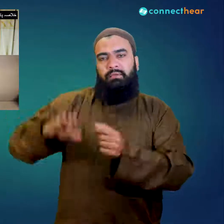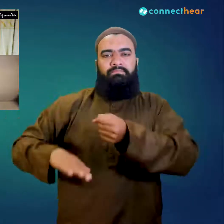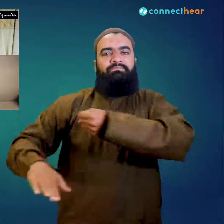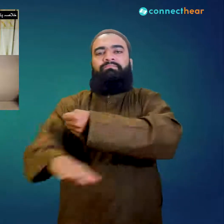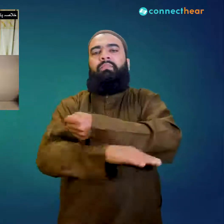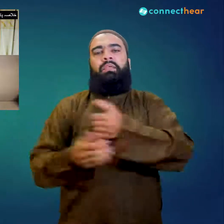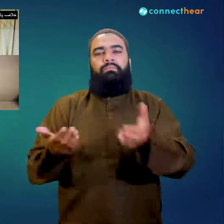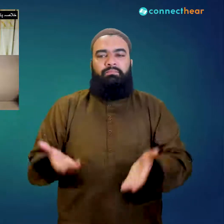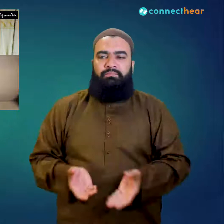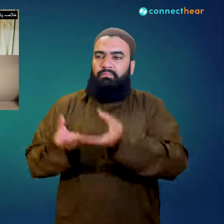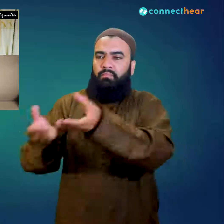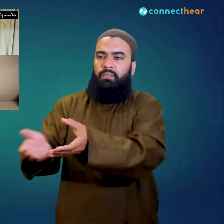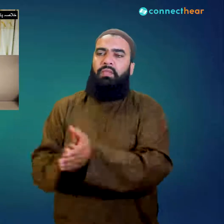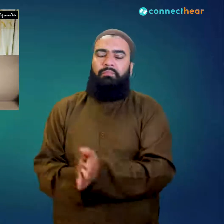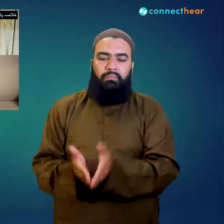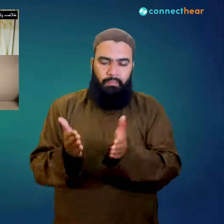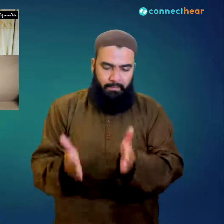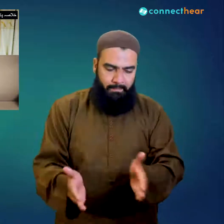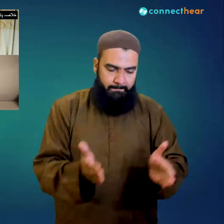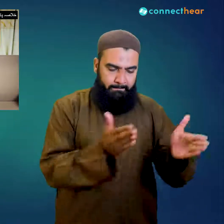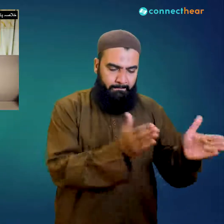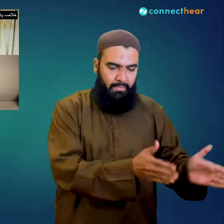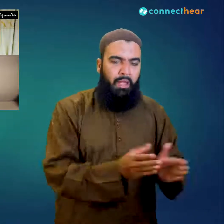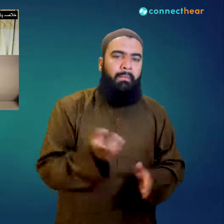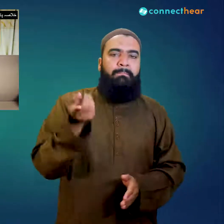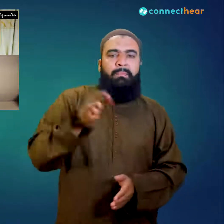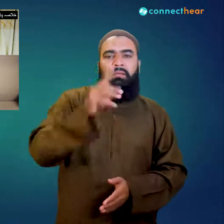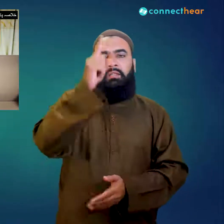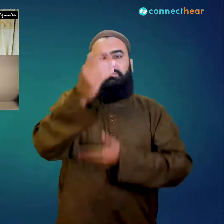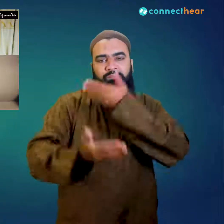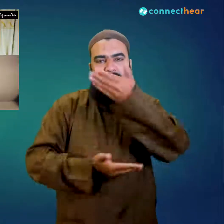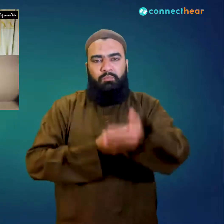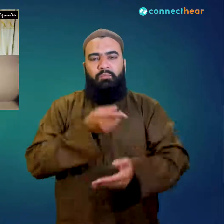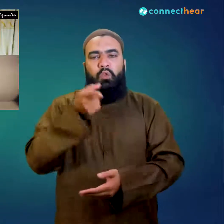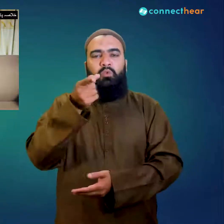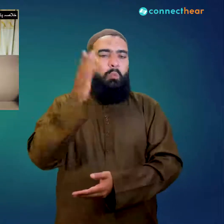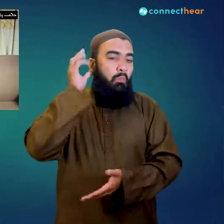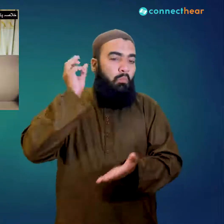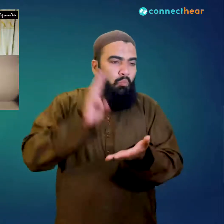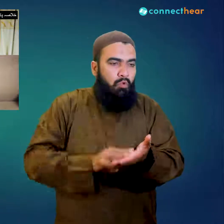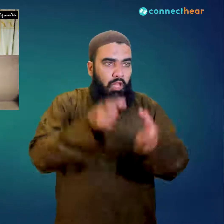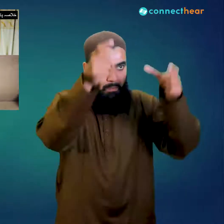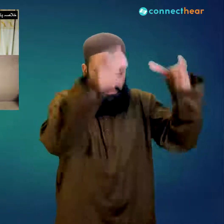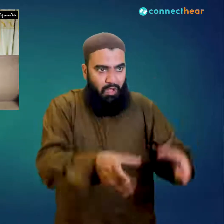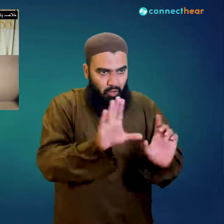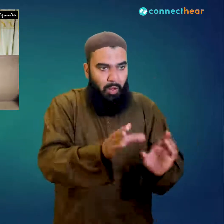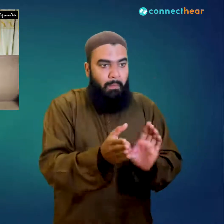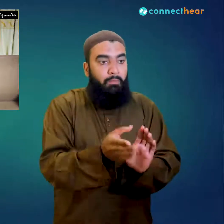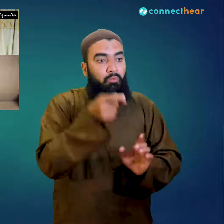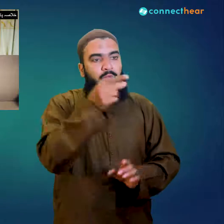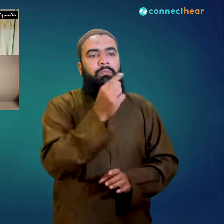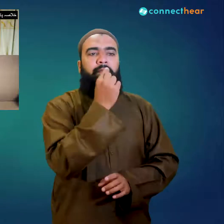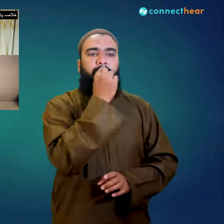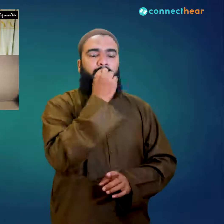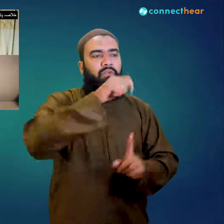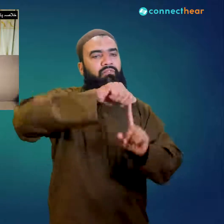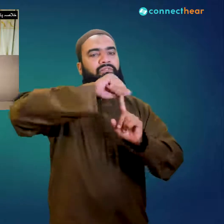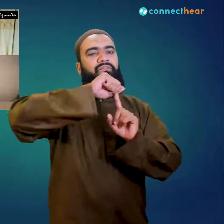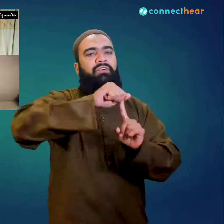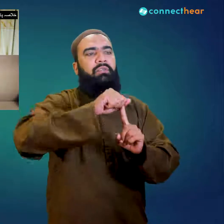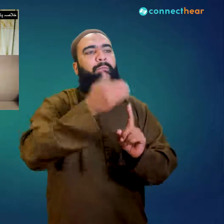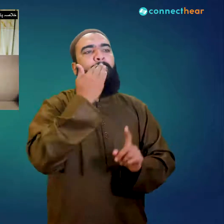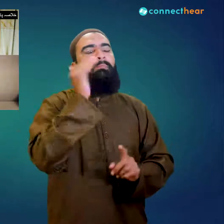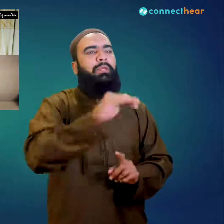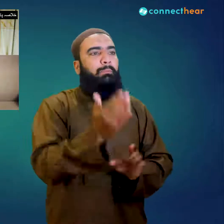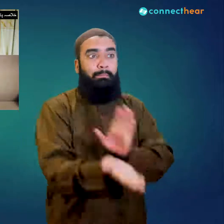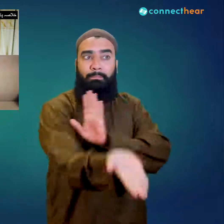پر فرض کیے گئے تھے، اور مقصد کیا ہے اس سے کہ تم تقوی اختیار کر لو، تمہیں تقوی اس روزے کے ذریعے سے تمہیں تقوی حاصل